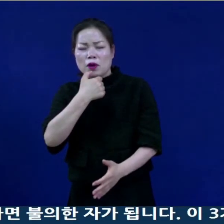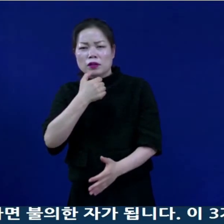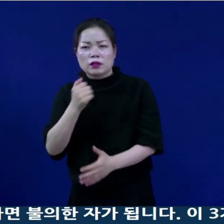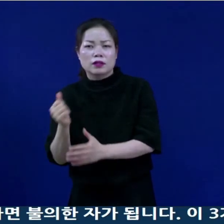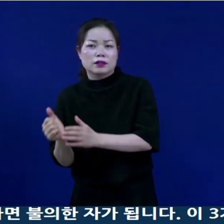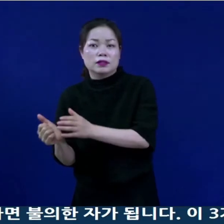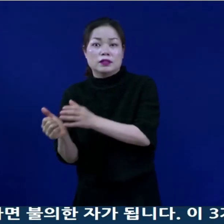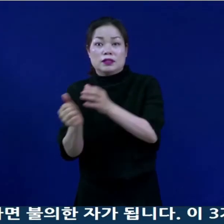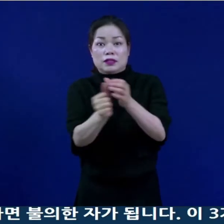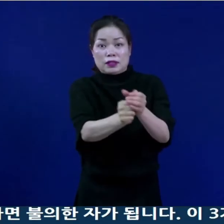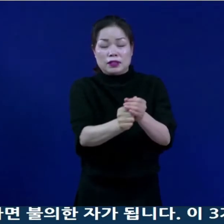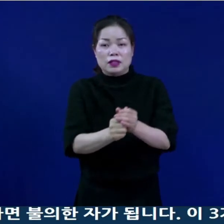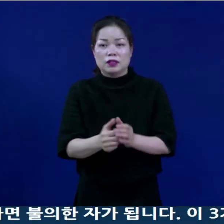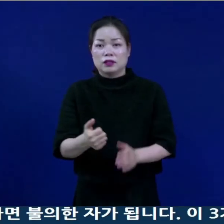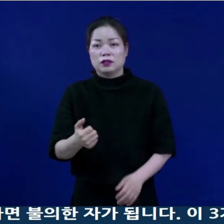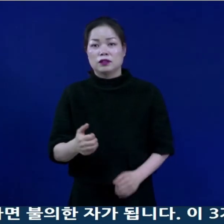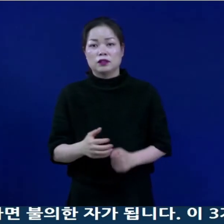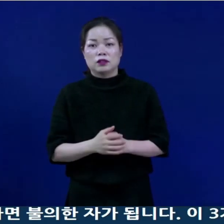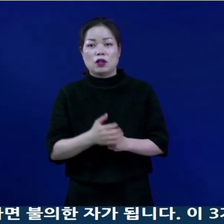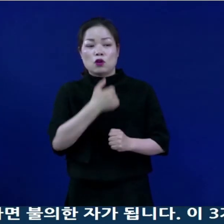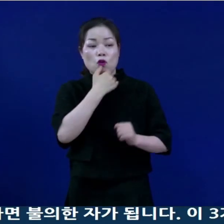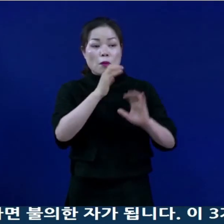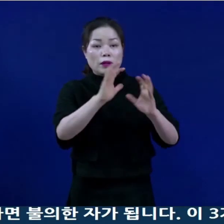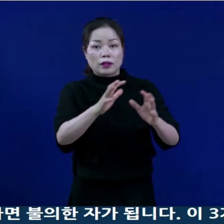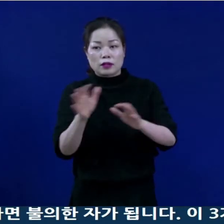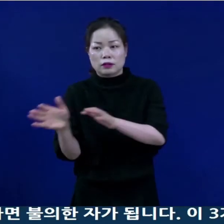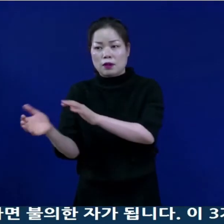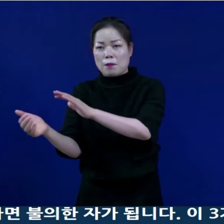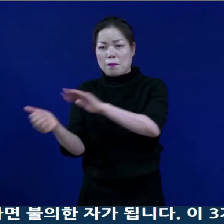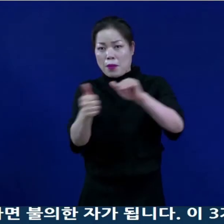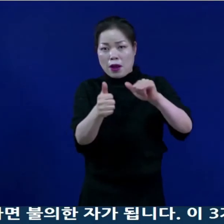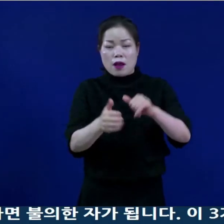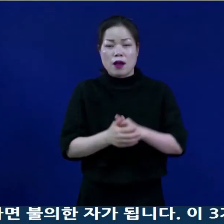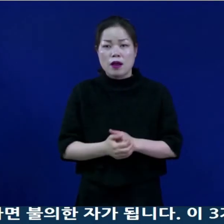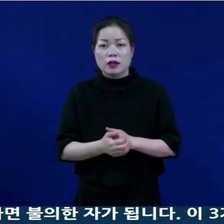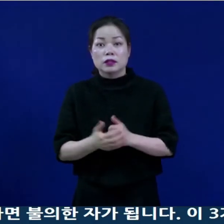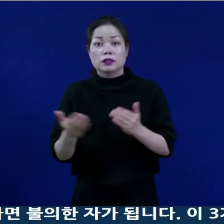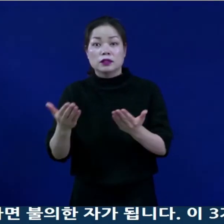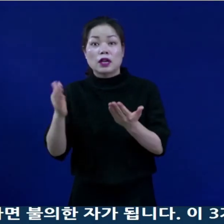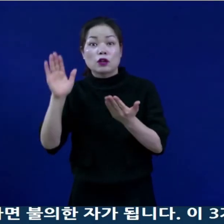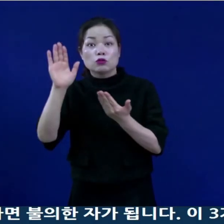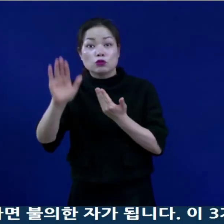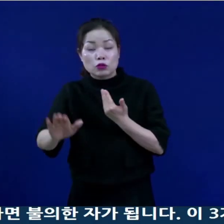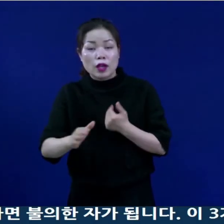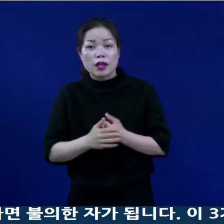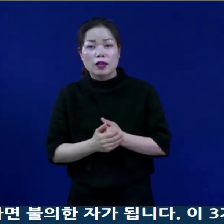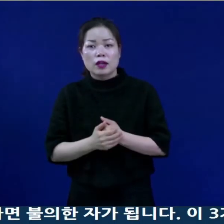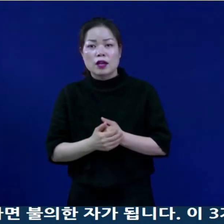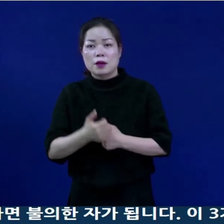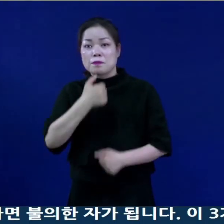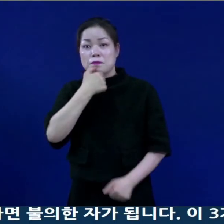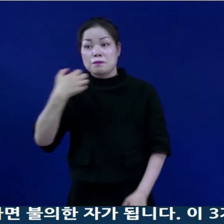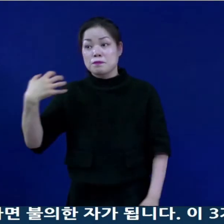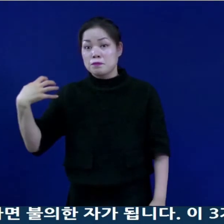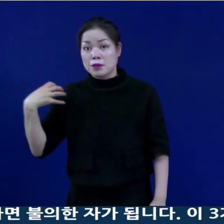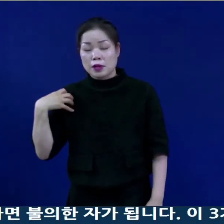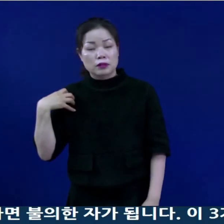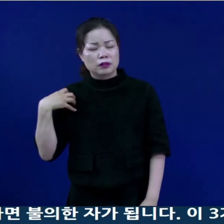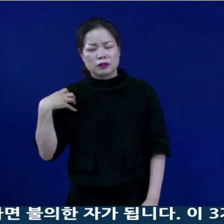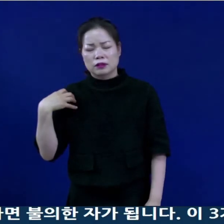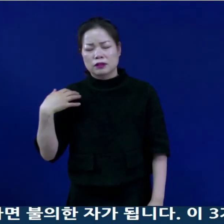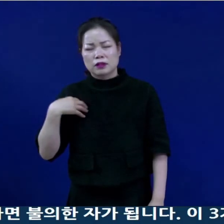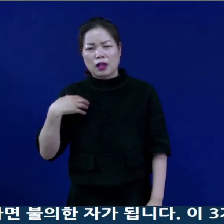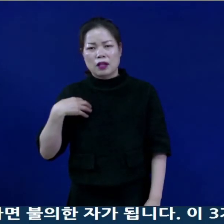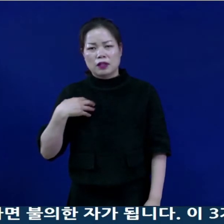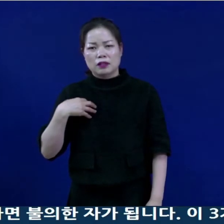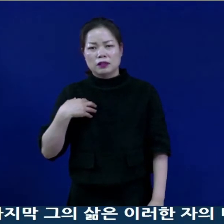소환당합니다. 로마 본국으로 소환당하죠. 그 사건 이후에 빌라도가 더 이상 나의